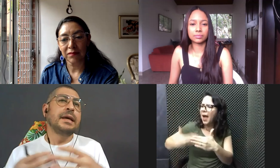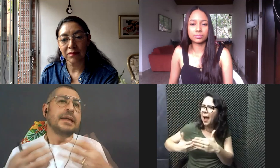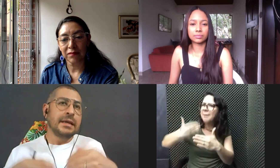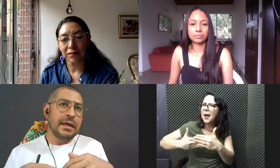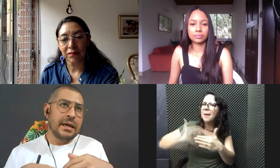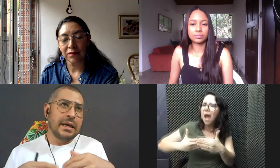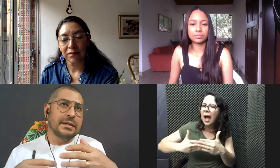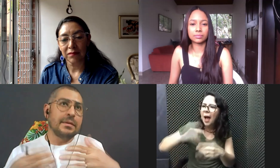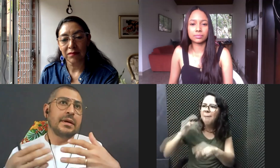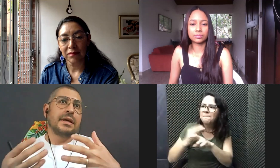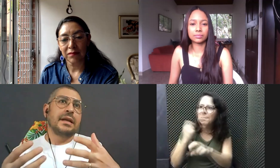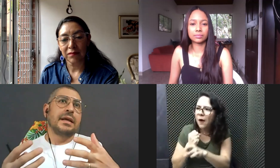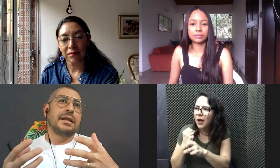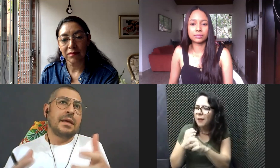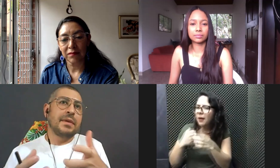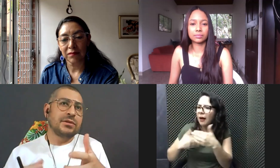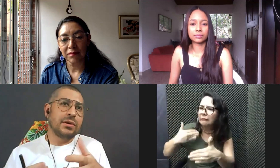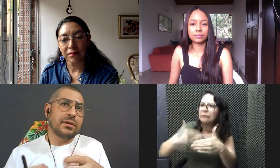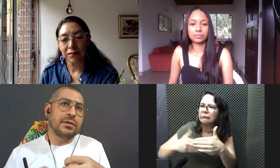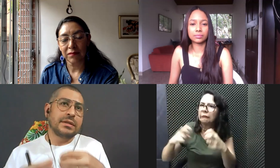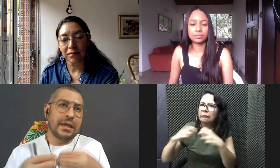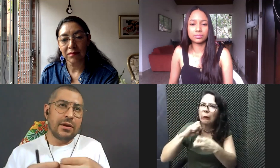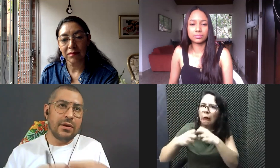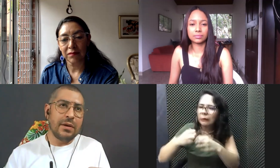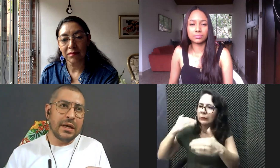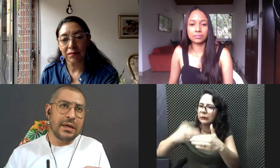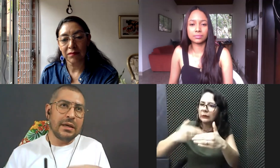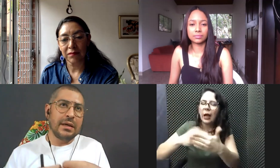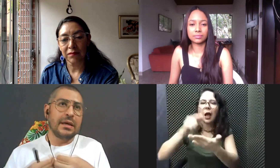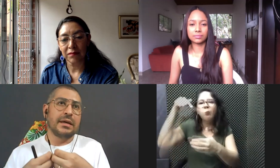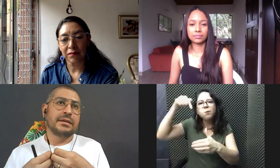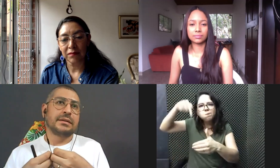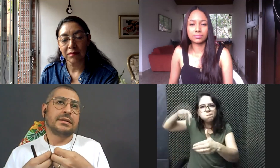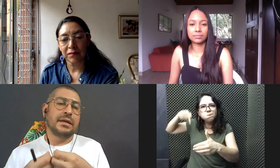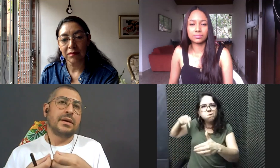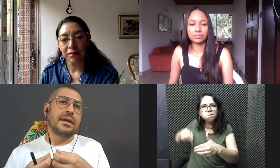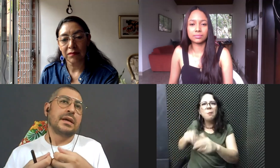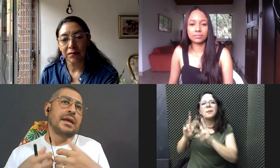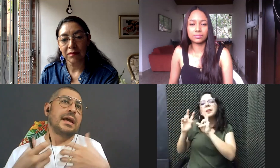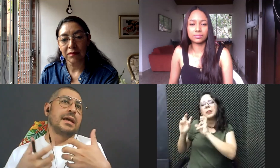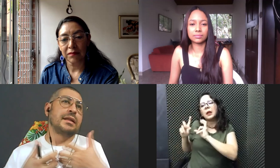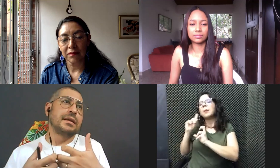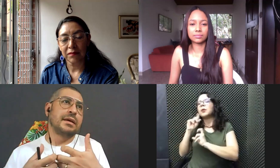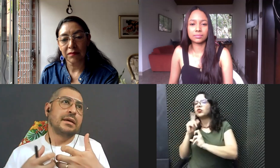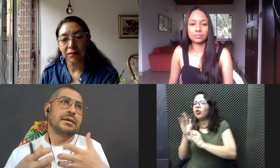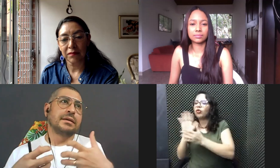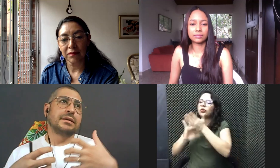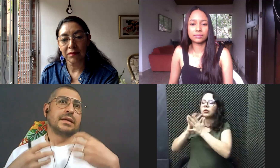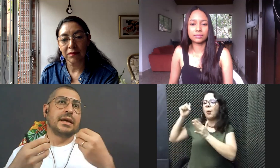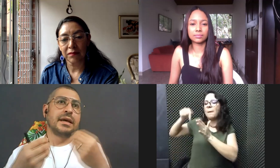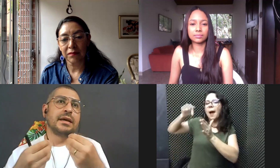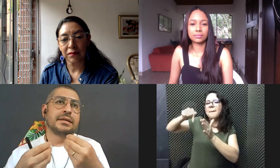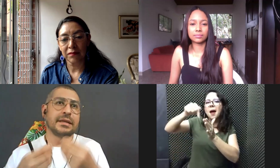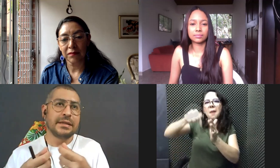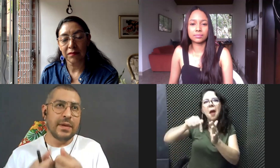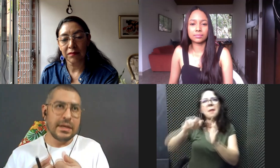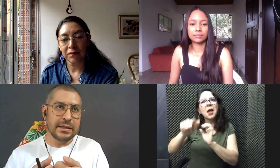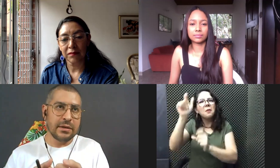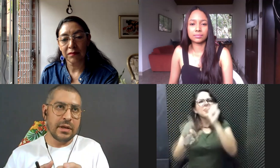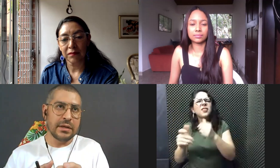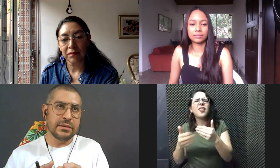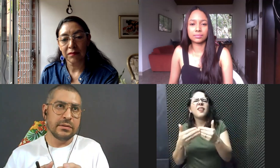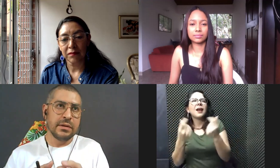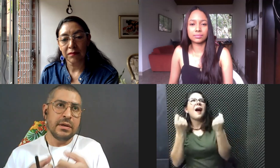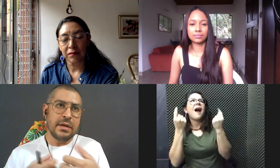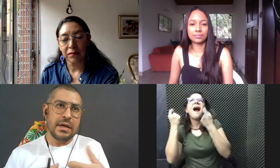película. El tema sordo está incluido ahí y es chévere que la gente se sensibilice